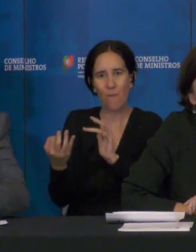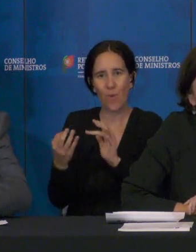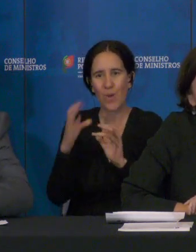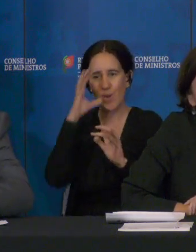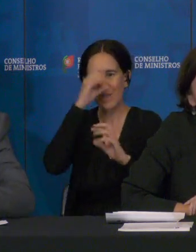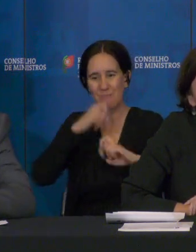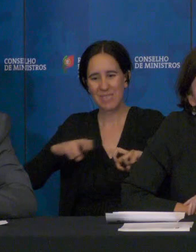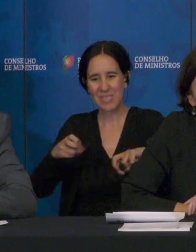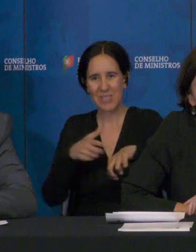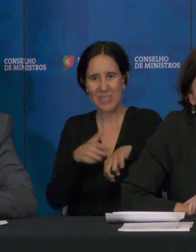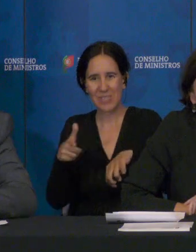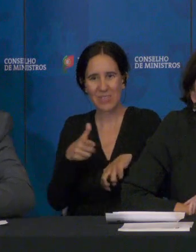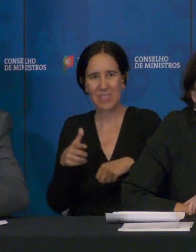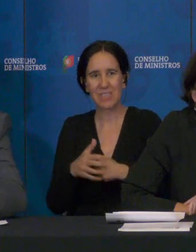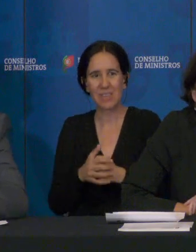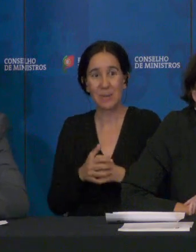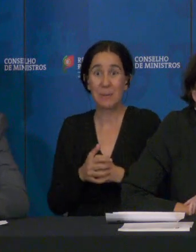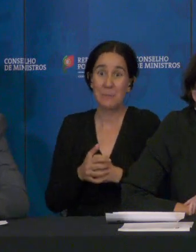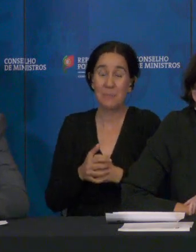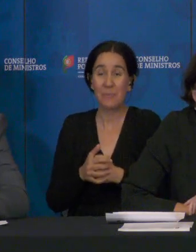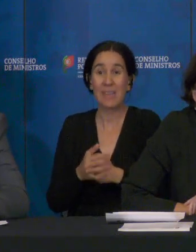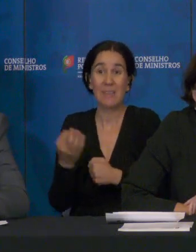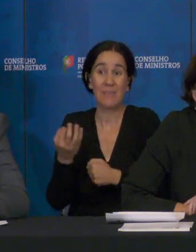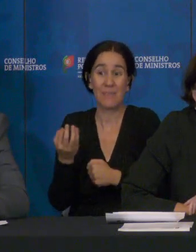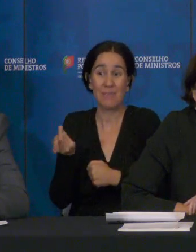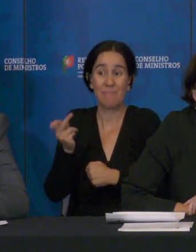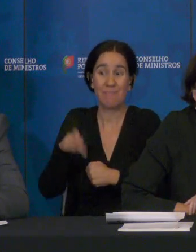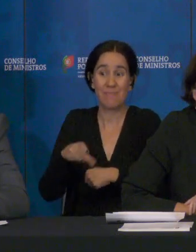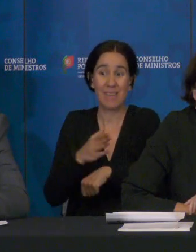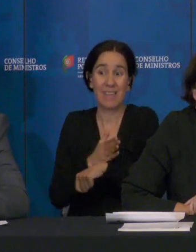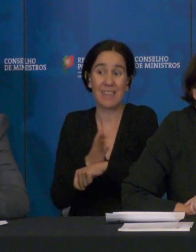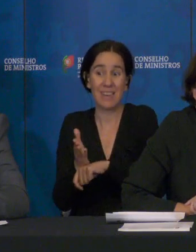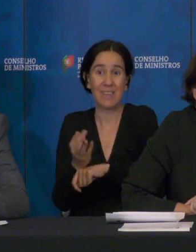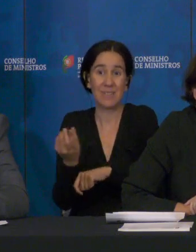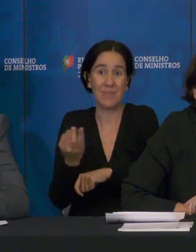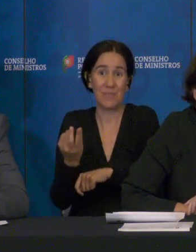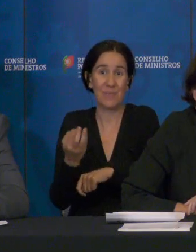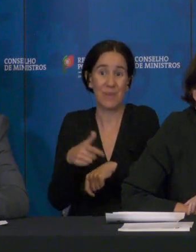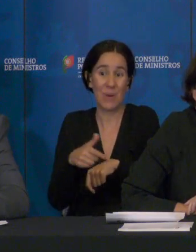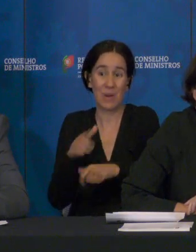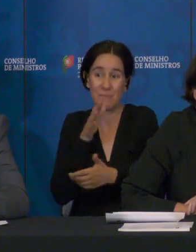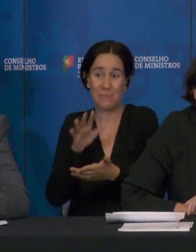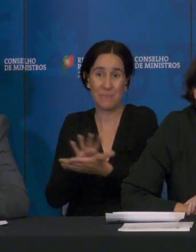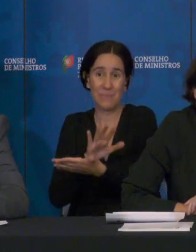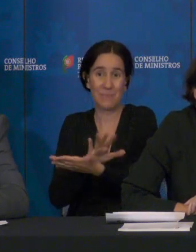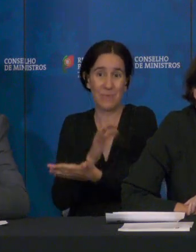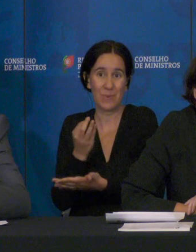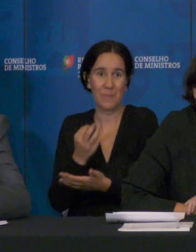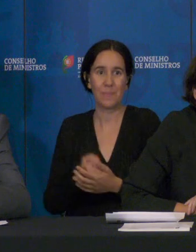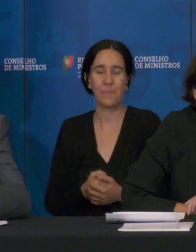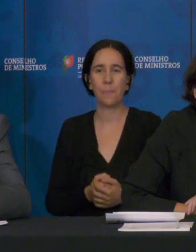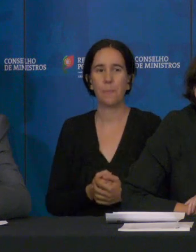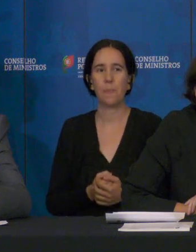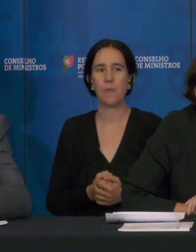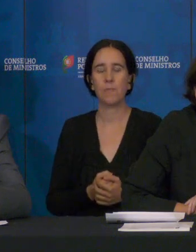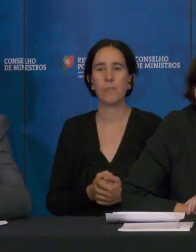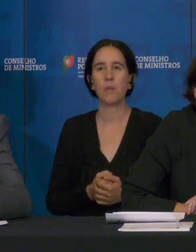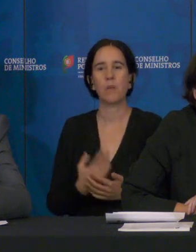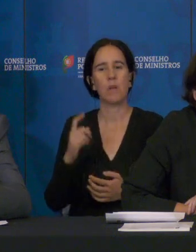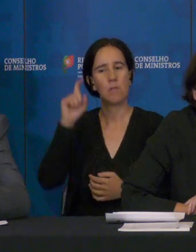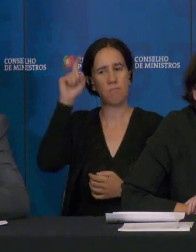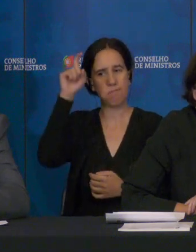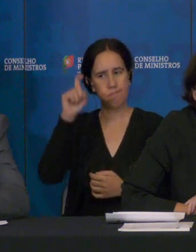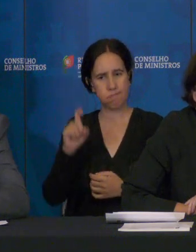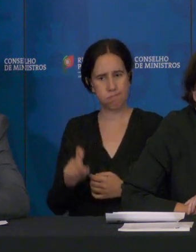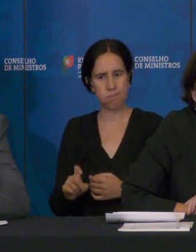Conselho de Ministros e que motiva, portanto, também este atraso da hora do briefing? Durante todo o dia